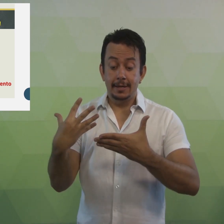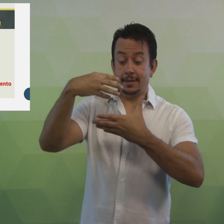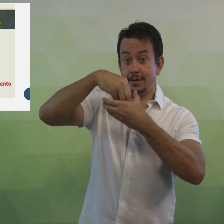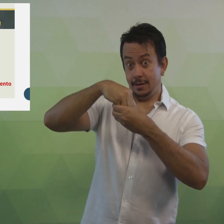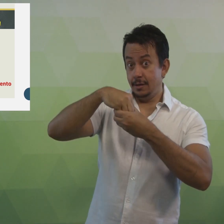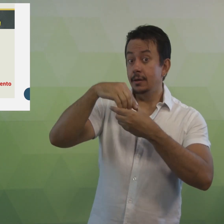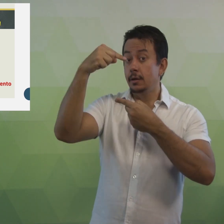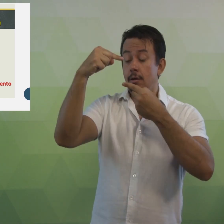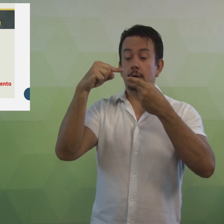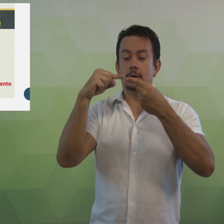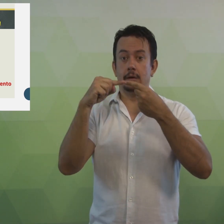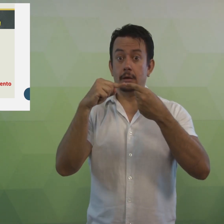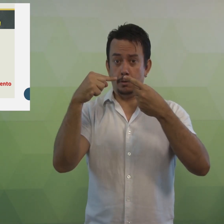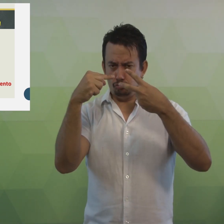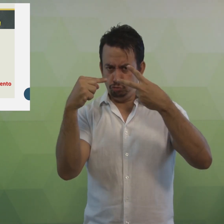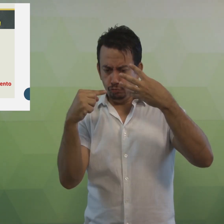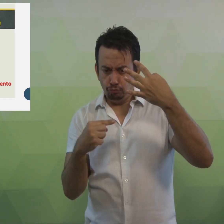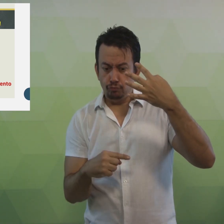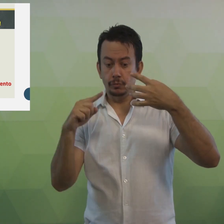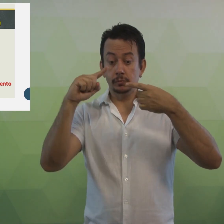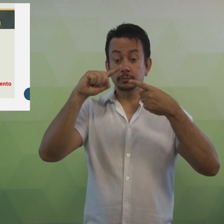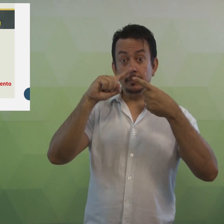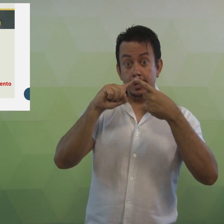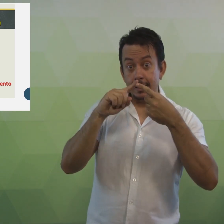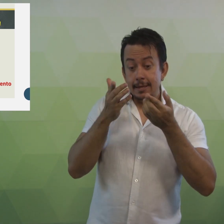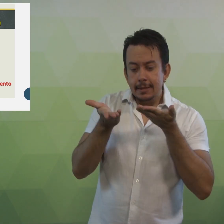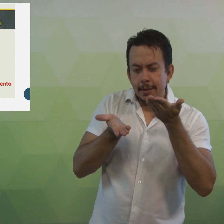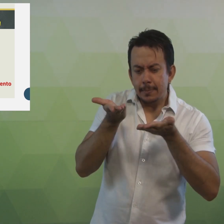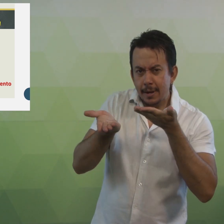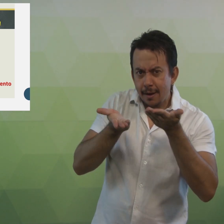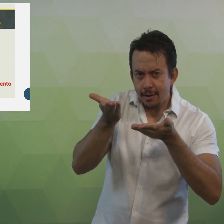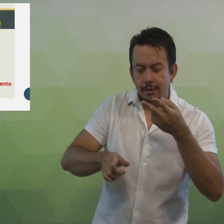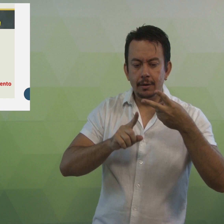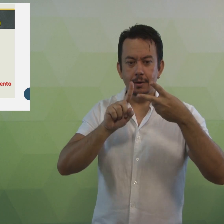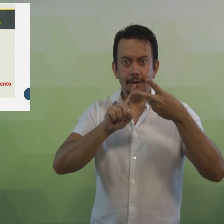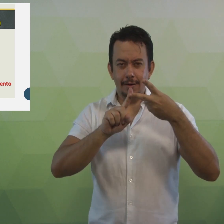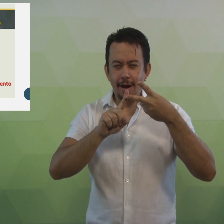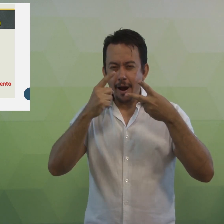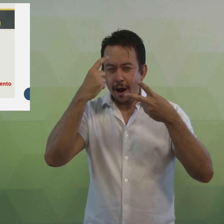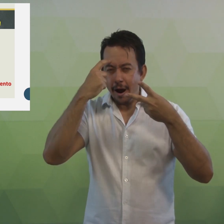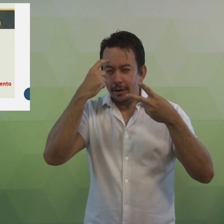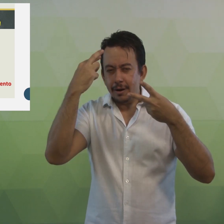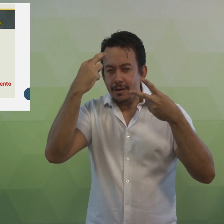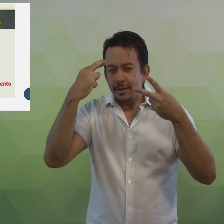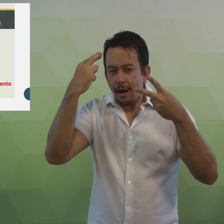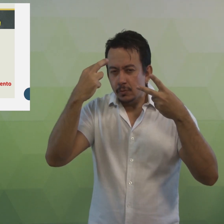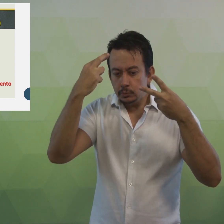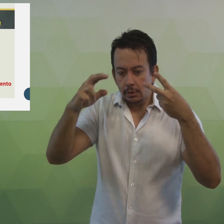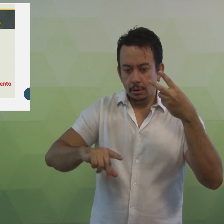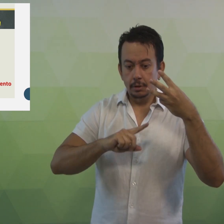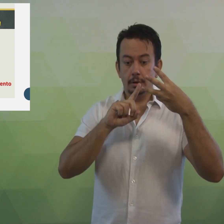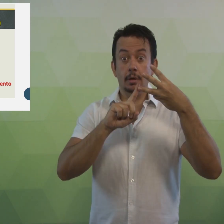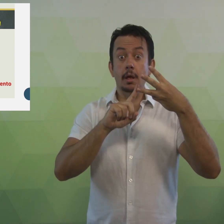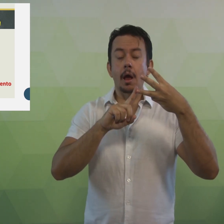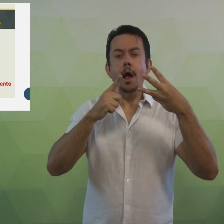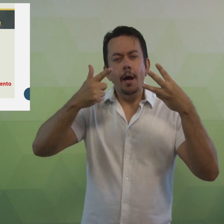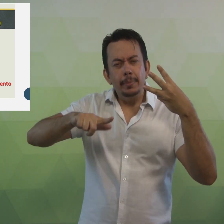comportar, a questão da educação e o que nós devemos fazer com esse comportamento. Mas temos outras áreas que nós podemos